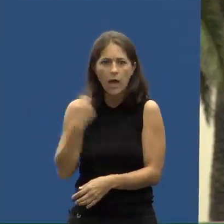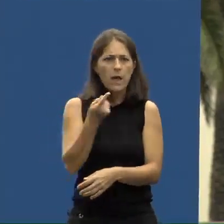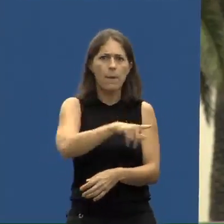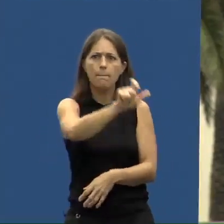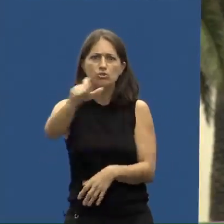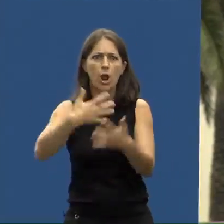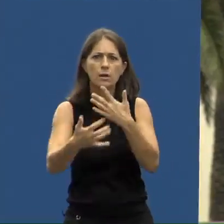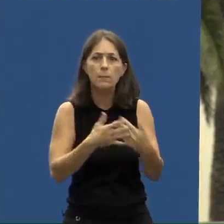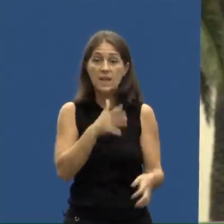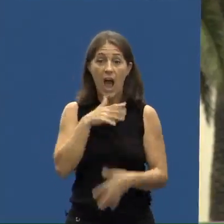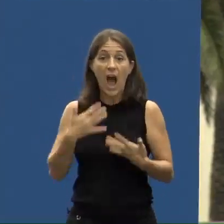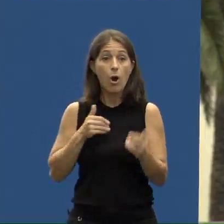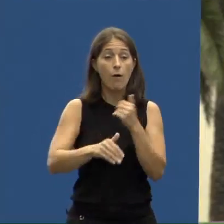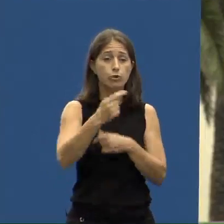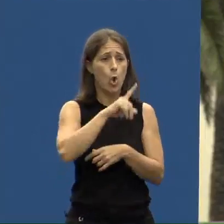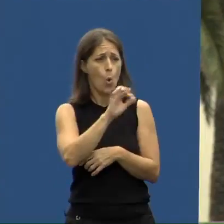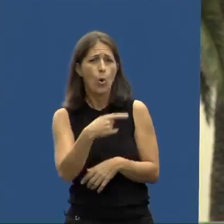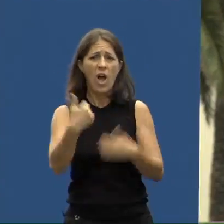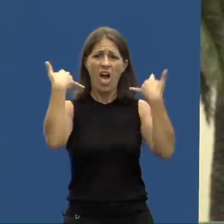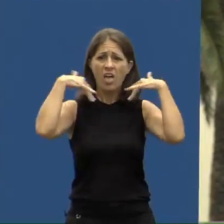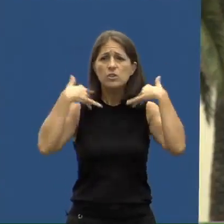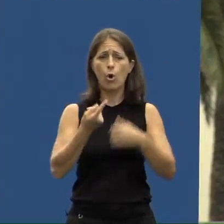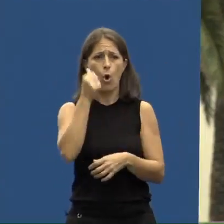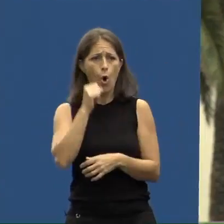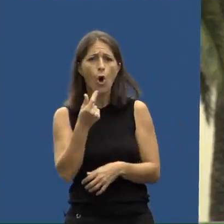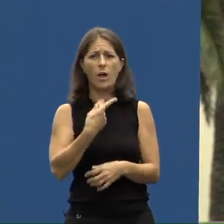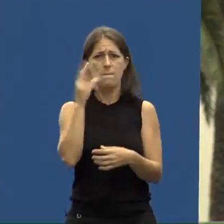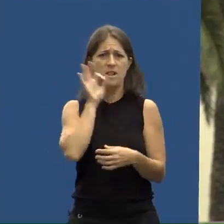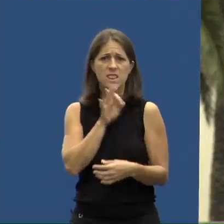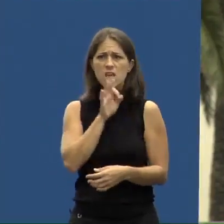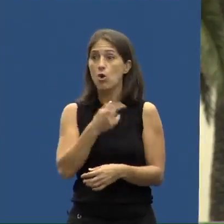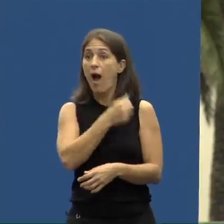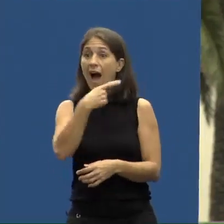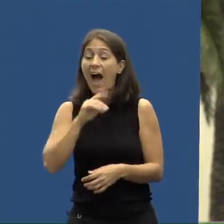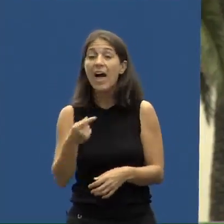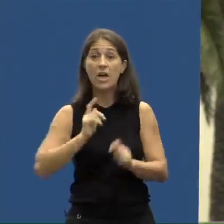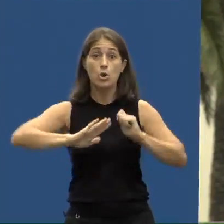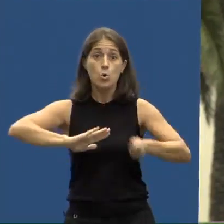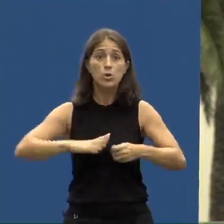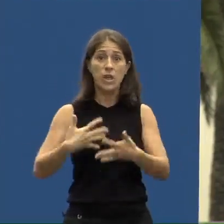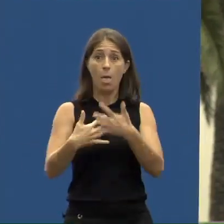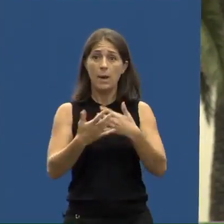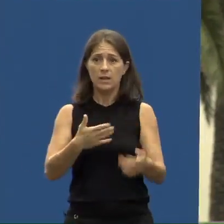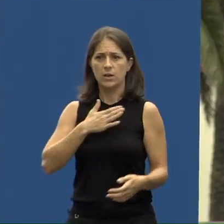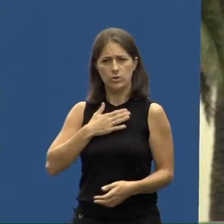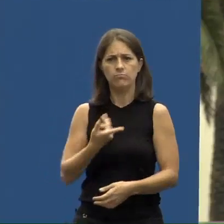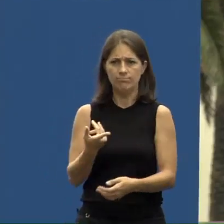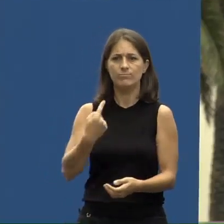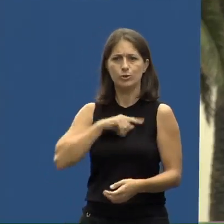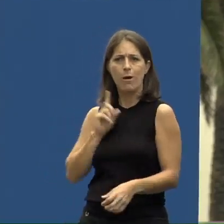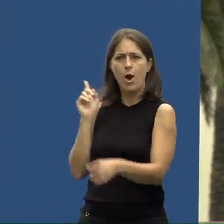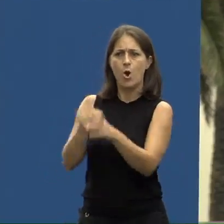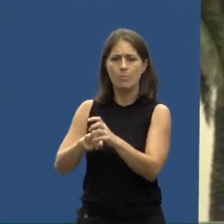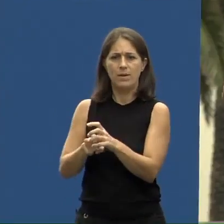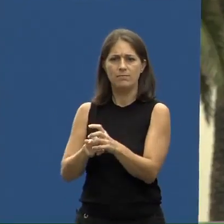xente. E agora vamos a facer coas mans de Luca, coas mans de Antón, coas mans de Jorge, coas mans de Martiño, coas mans de Ada, coas mans de Luis, e tamén podedes contar